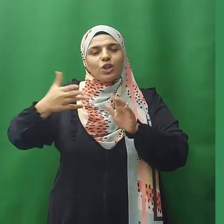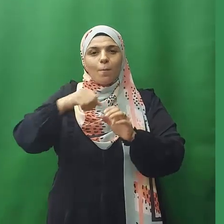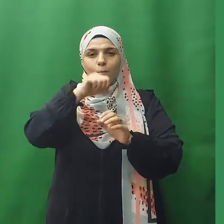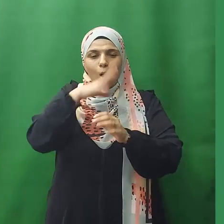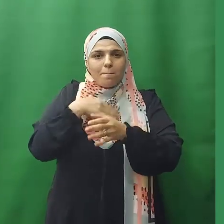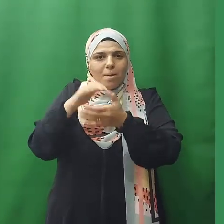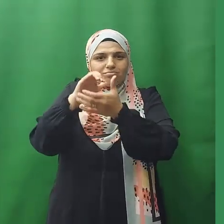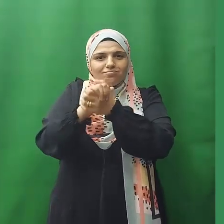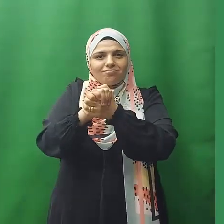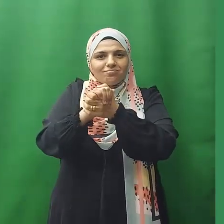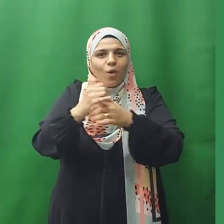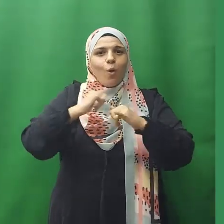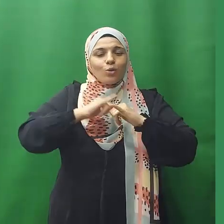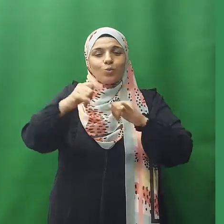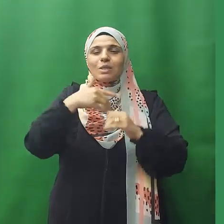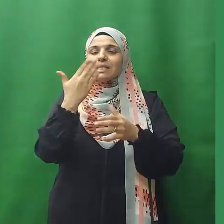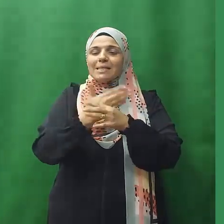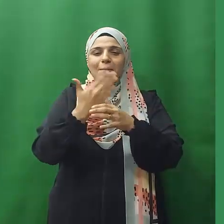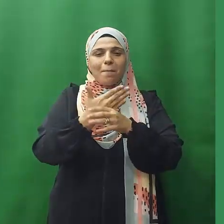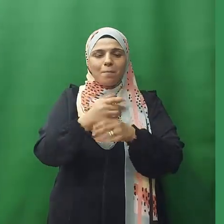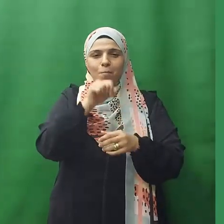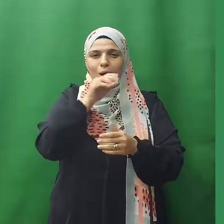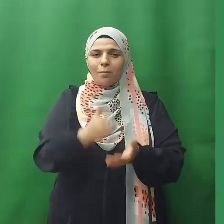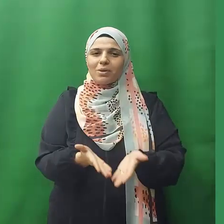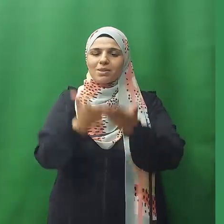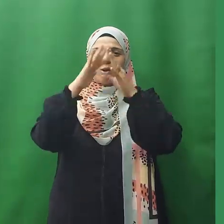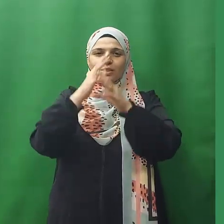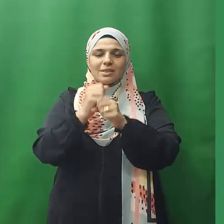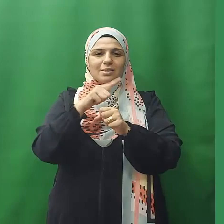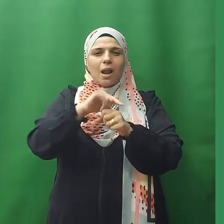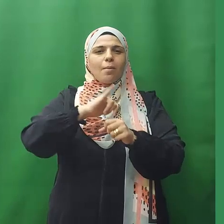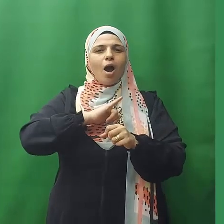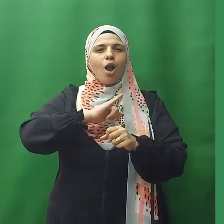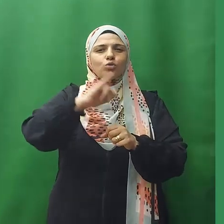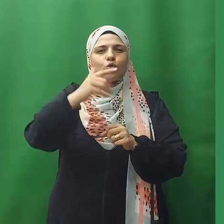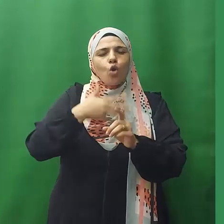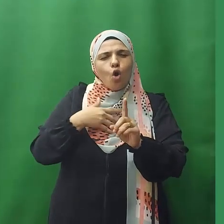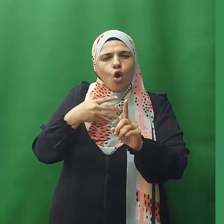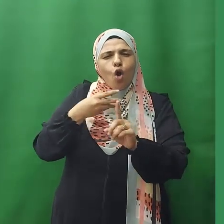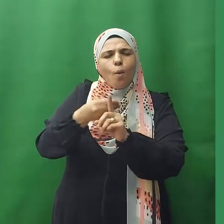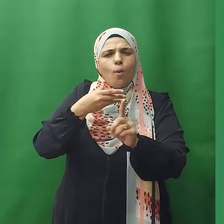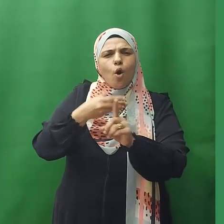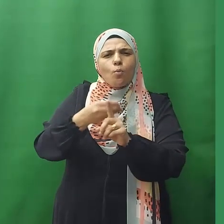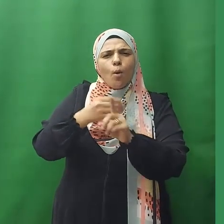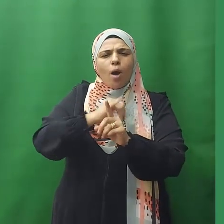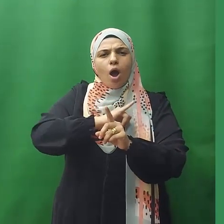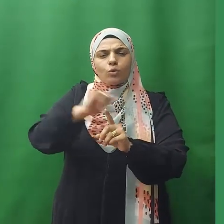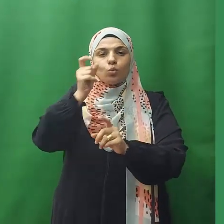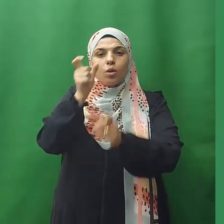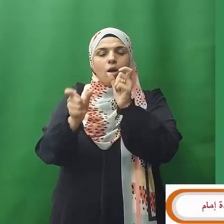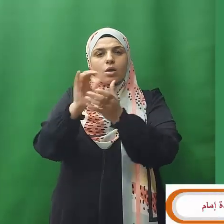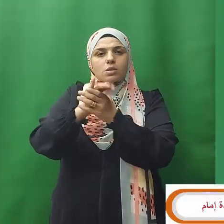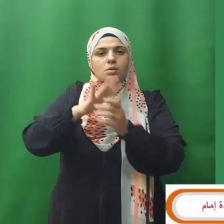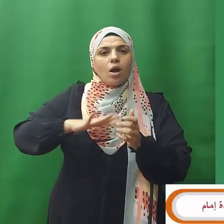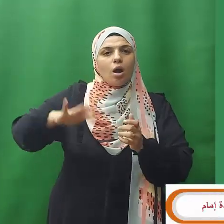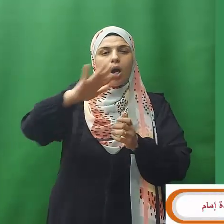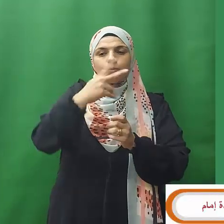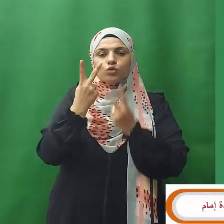ومن ذلك انه صلى الله عليه وسلم كان يثني على اصحابه رضي الله عنهم اظهارا لفضلهم وعلو